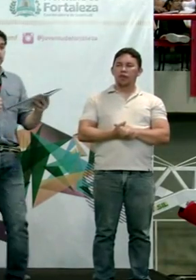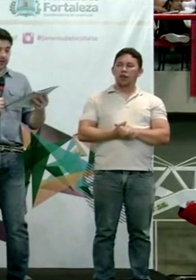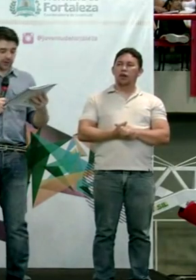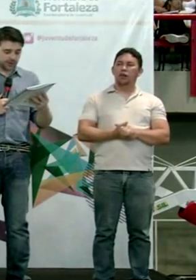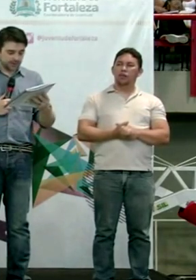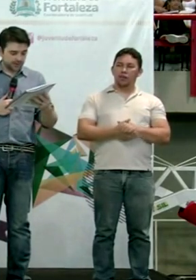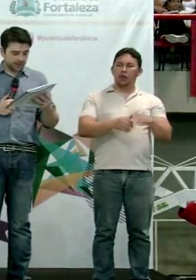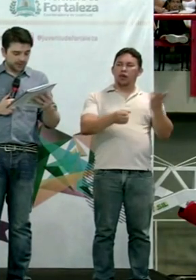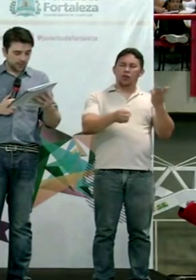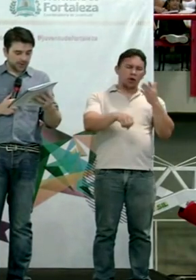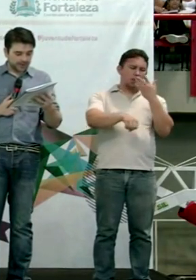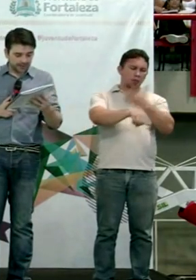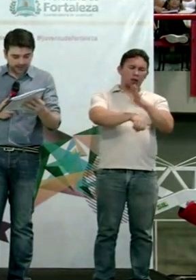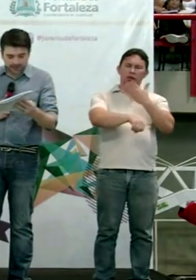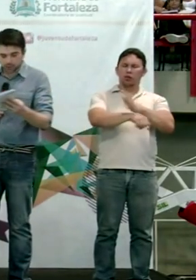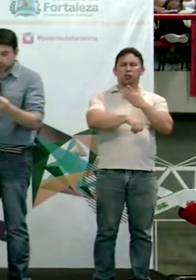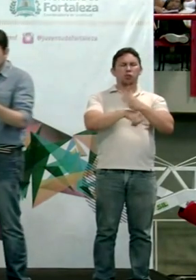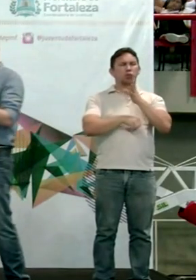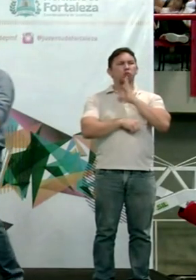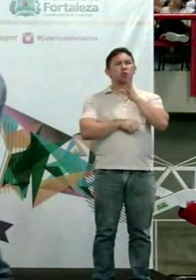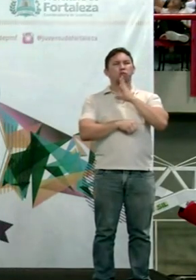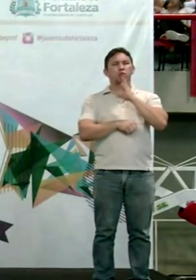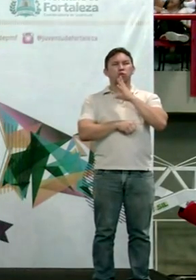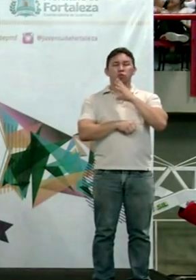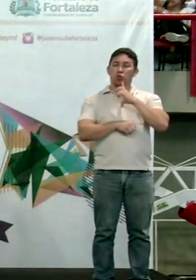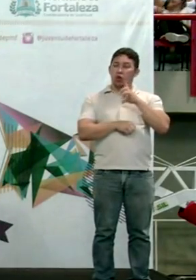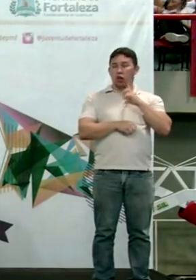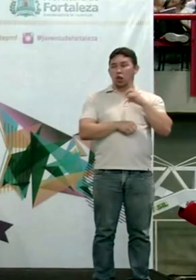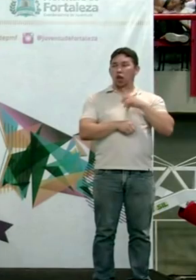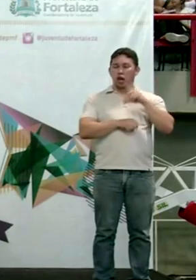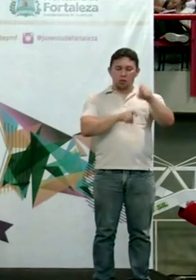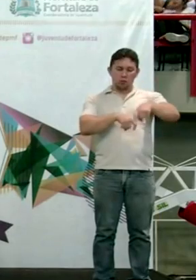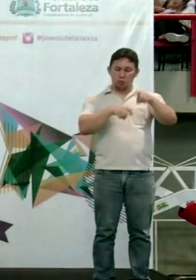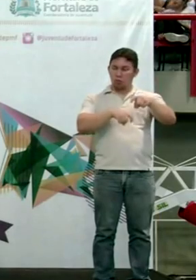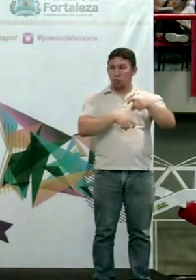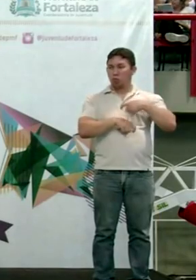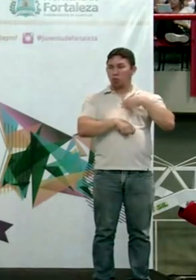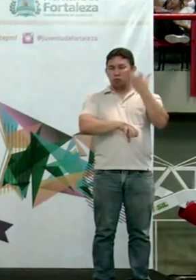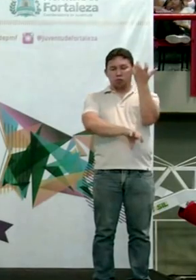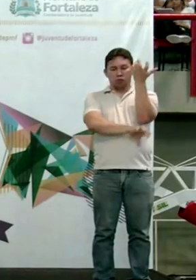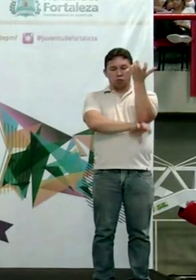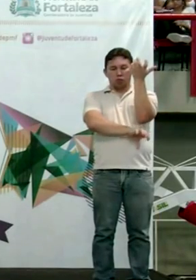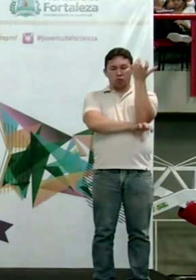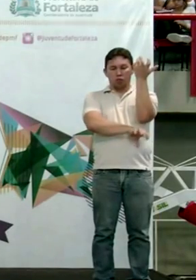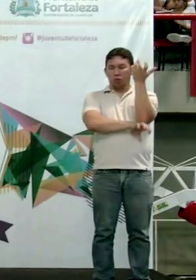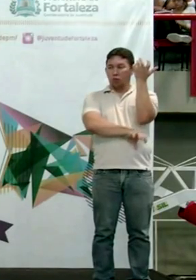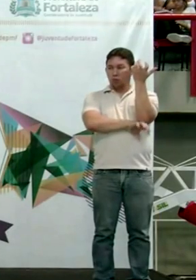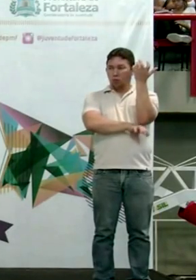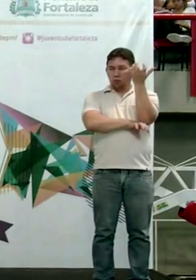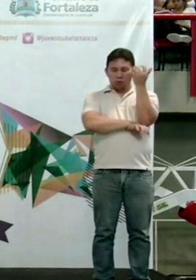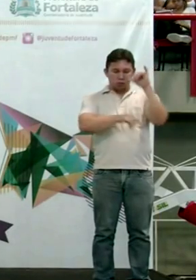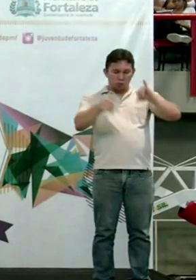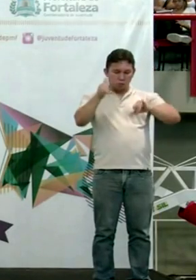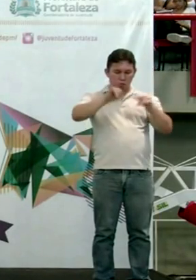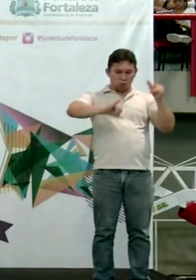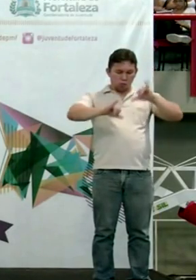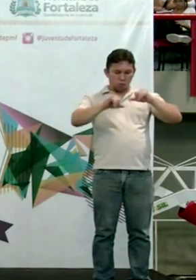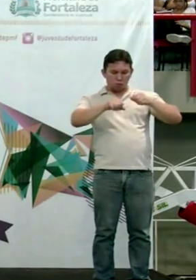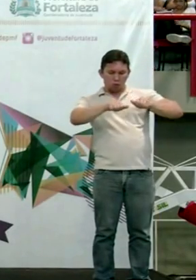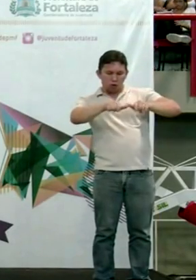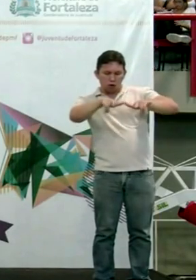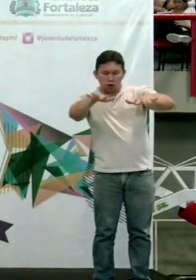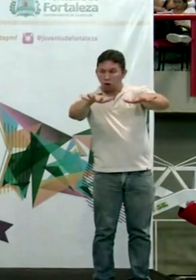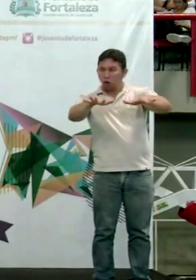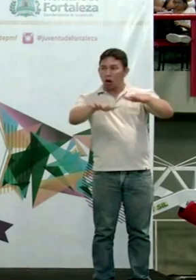uma prática bastante conhecida na cultura do abacaxi, no estado da Paraíba, é o controle químico da diferenciação